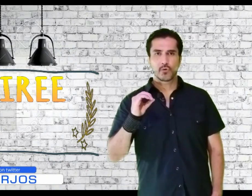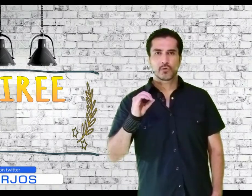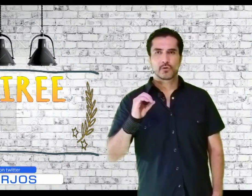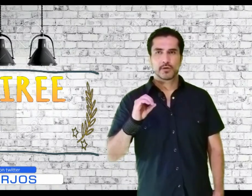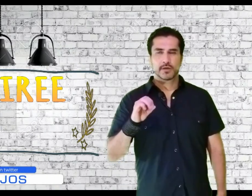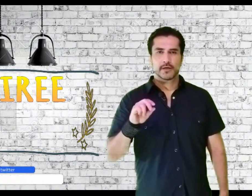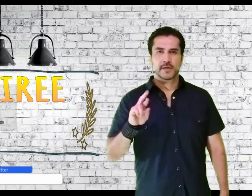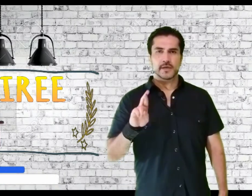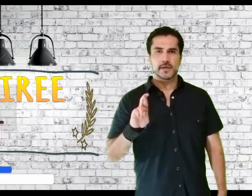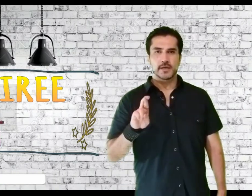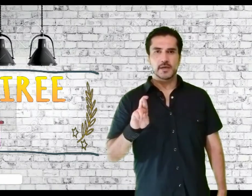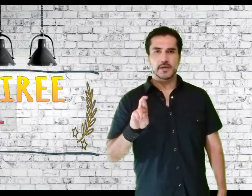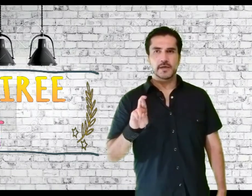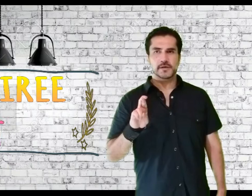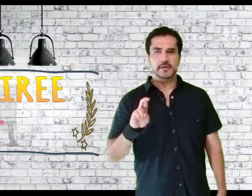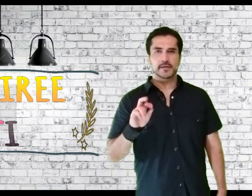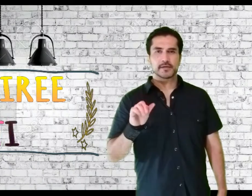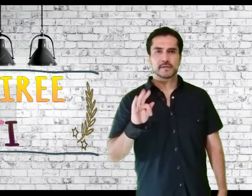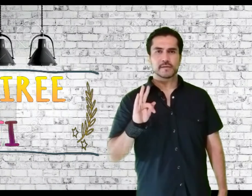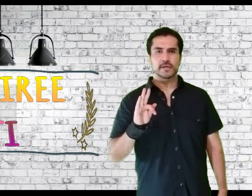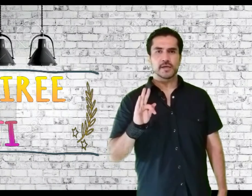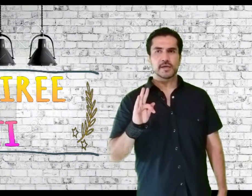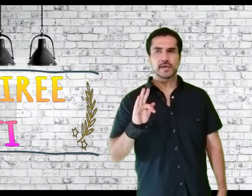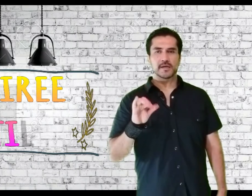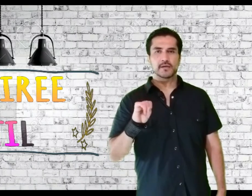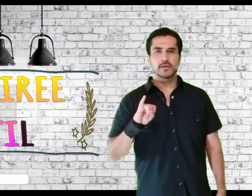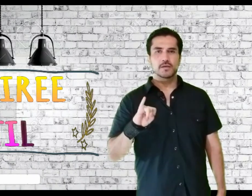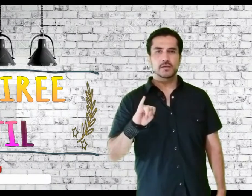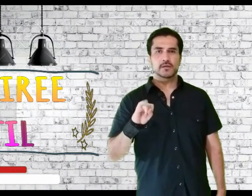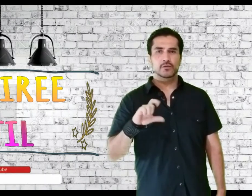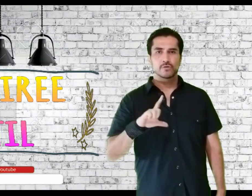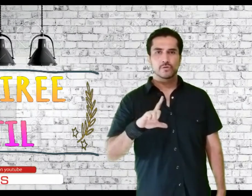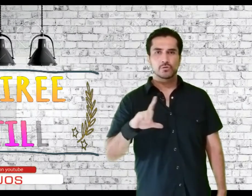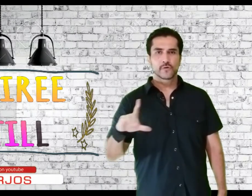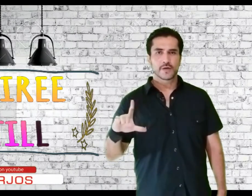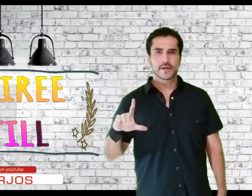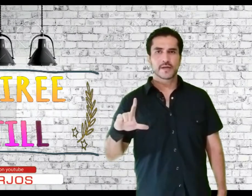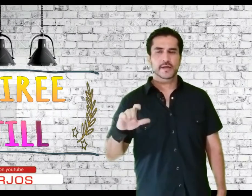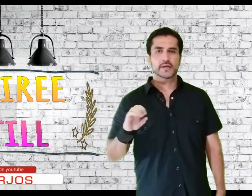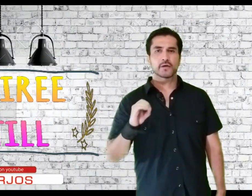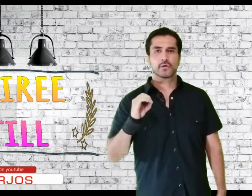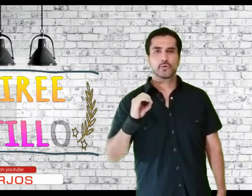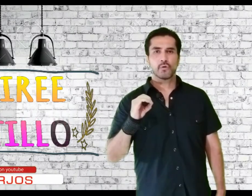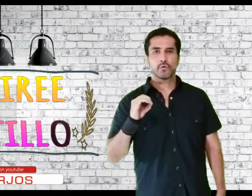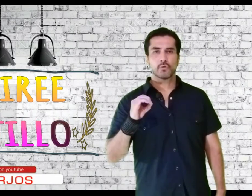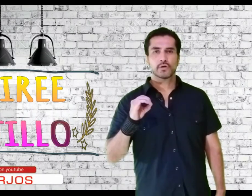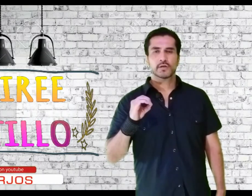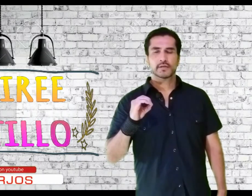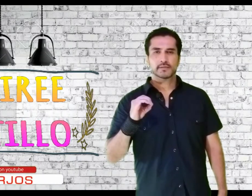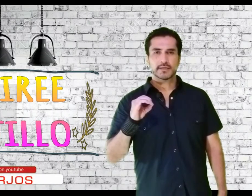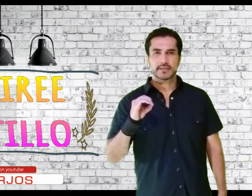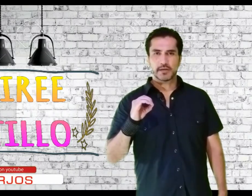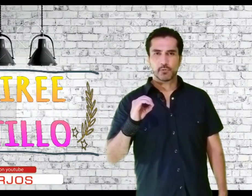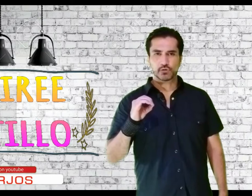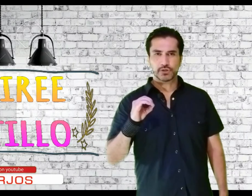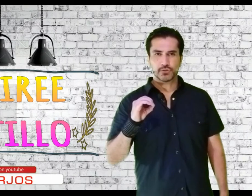O, R, T, I, doble L, O. Deciré por ti.